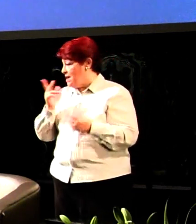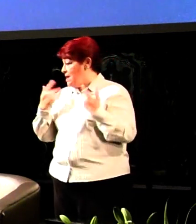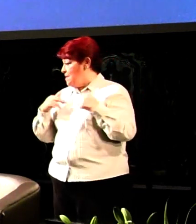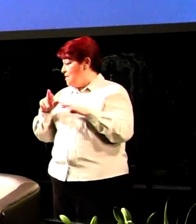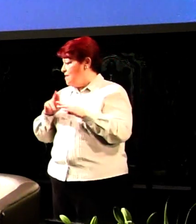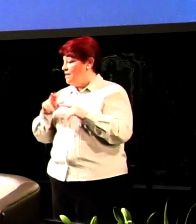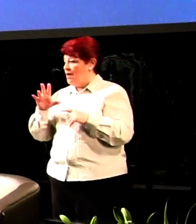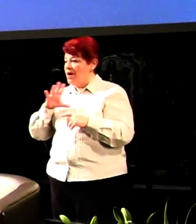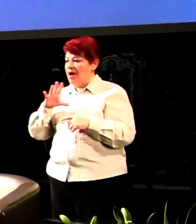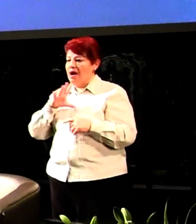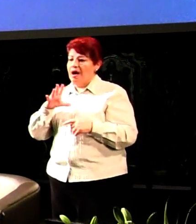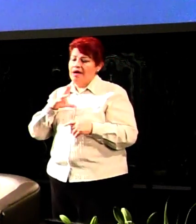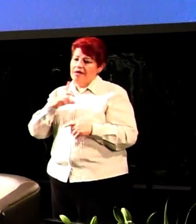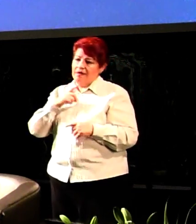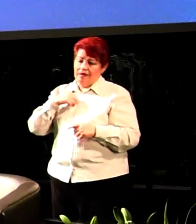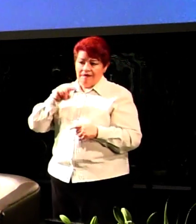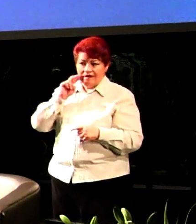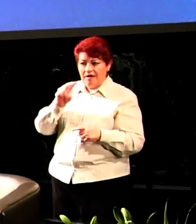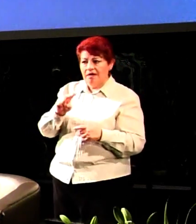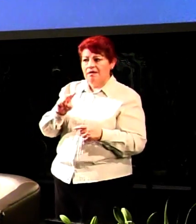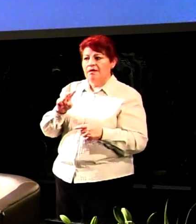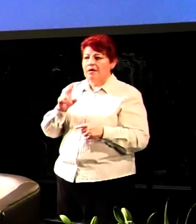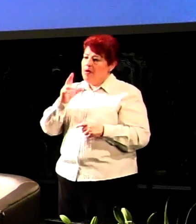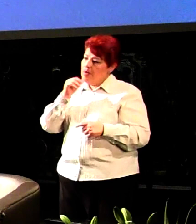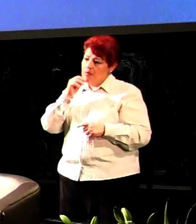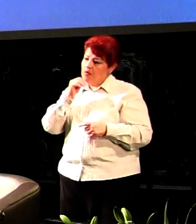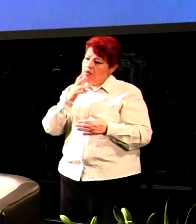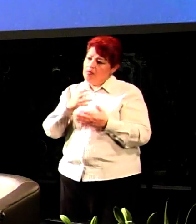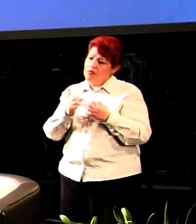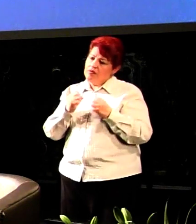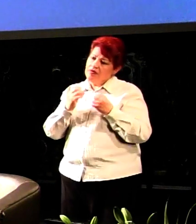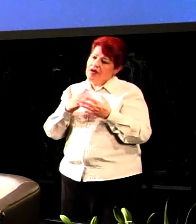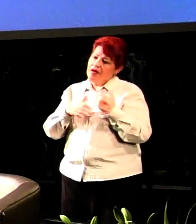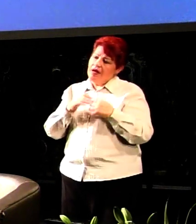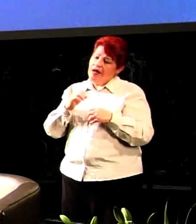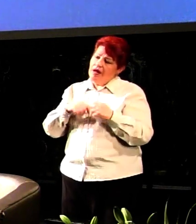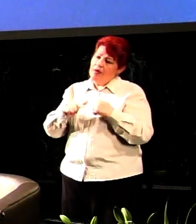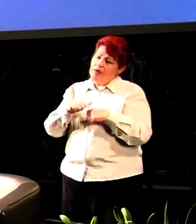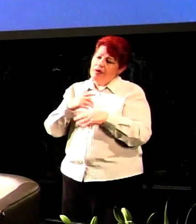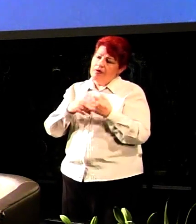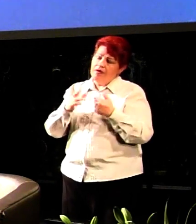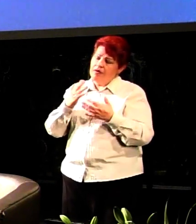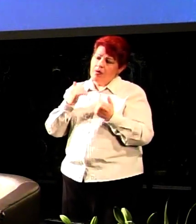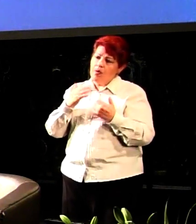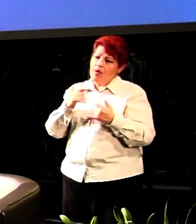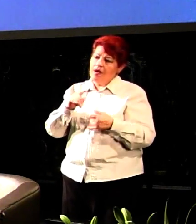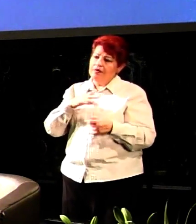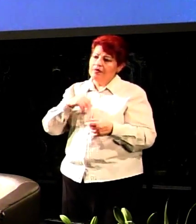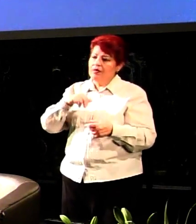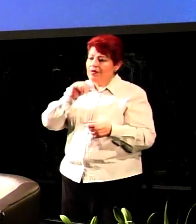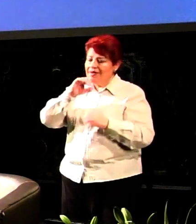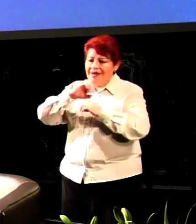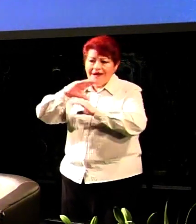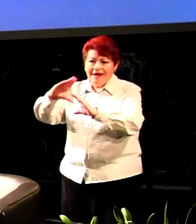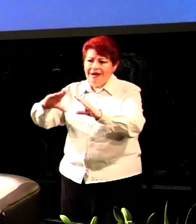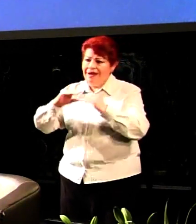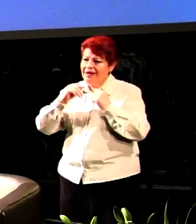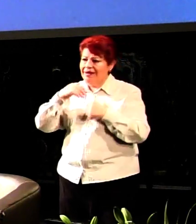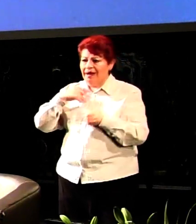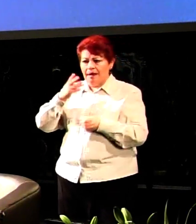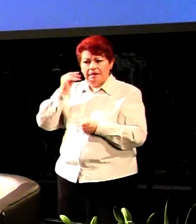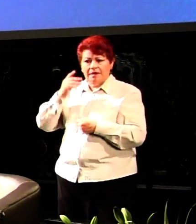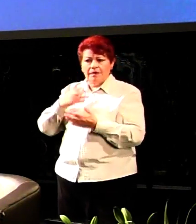porque tenemos que tomar en cuenta que no podemos dar lo que nosotros no tenemos y que a nosotros nadie nos enseñó